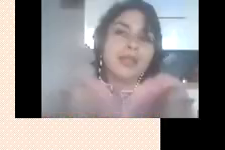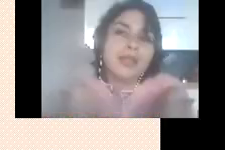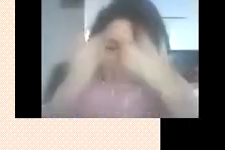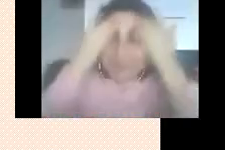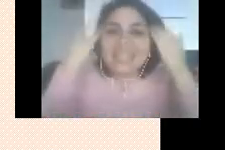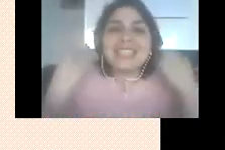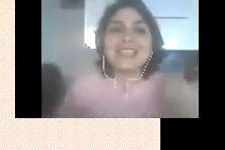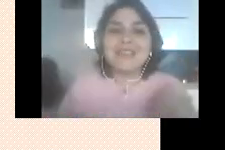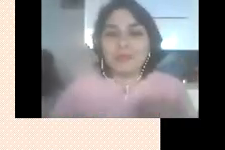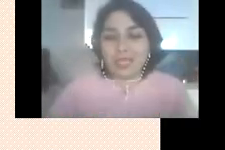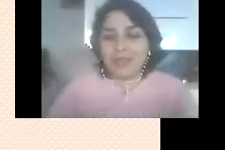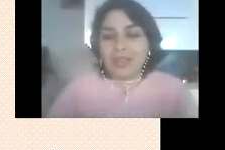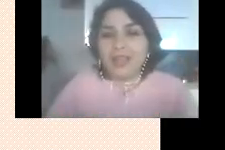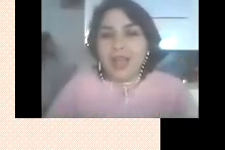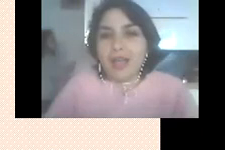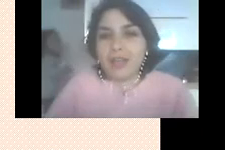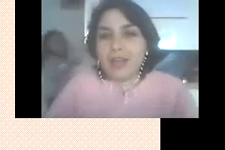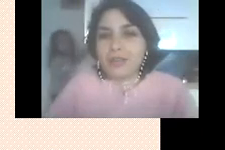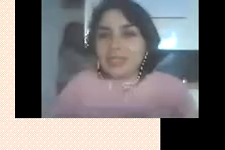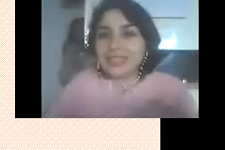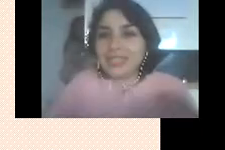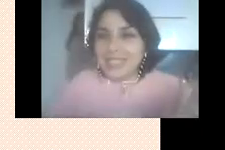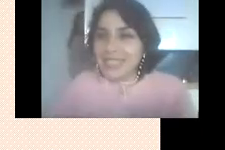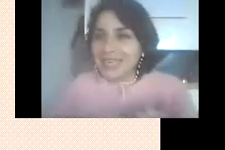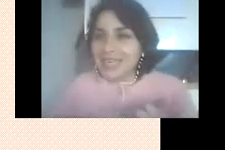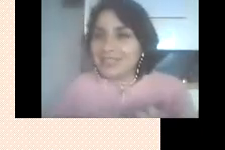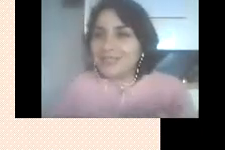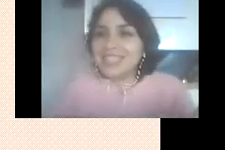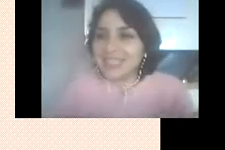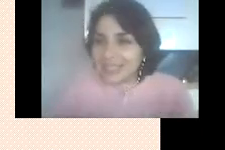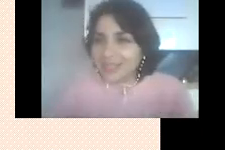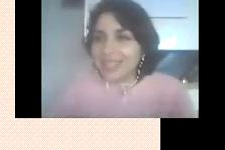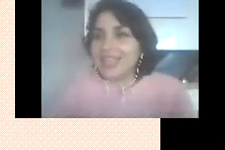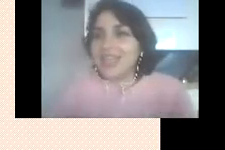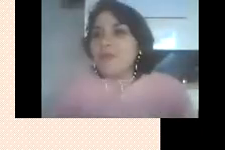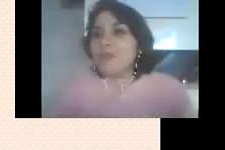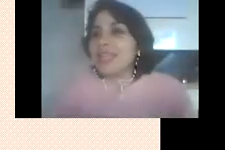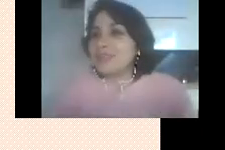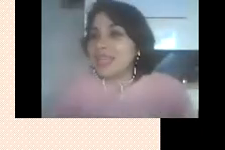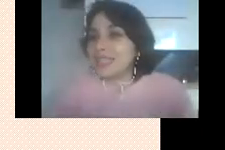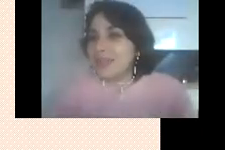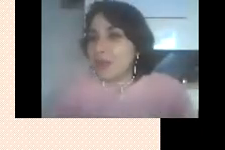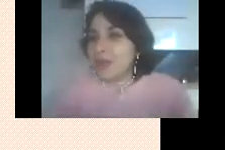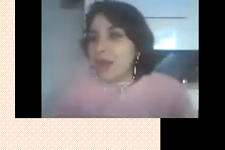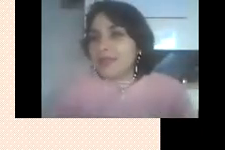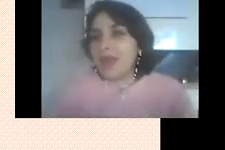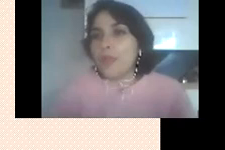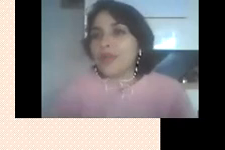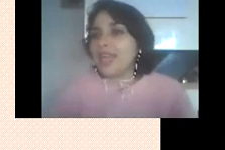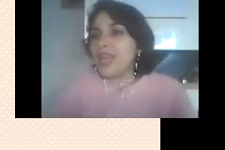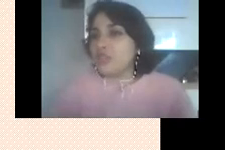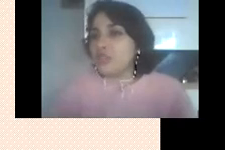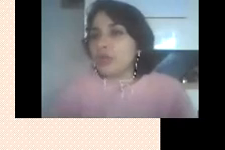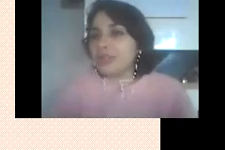¡Flexible! Po. ¡Flexible! Po. Es flexible, porque a ver la respuesta. ¡Sí, es flexible! ¿Por qué es flexible, Martina?